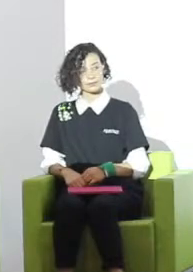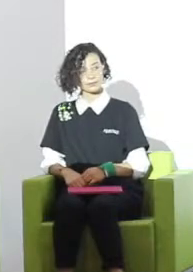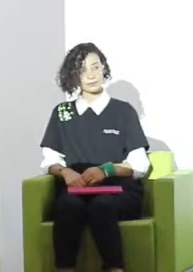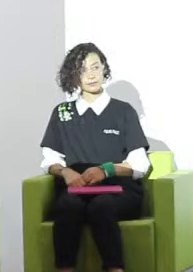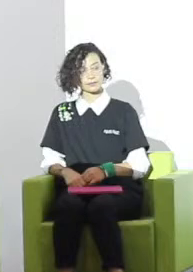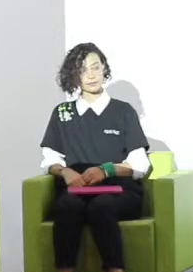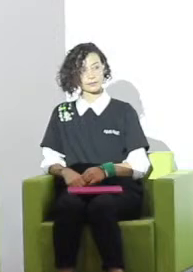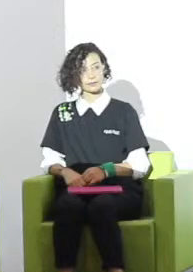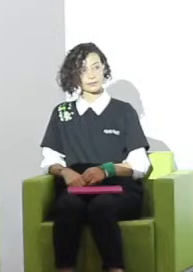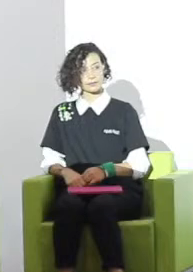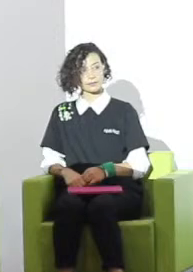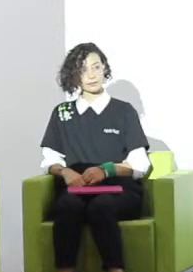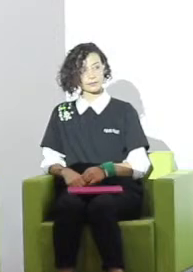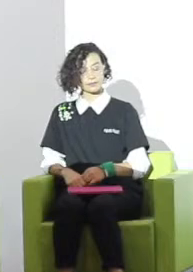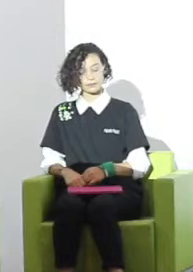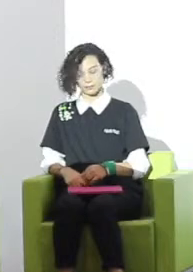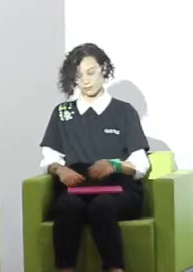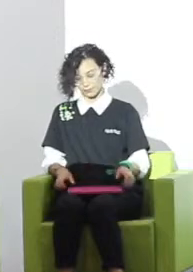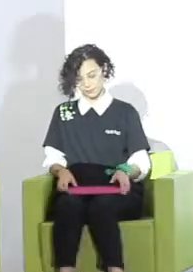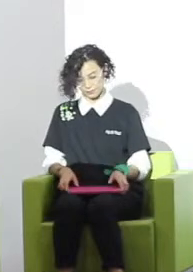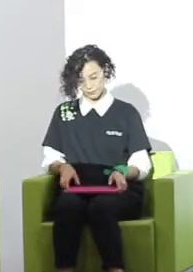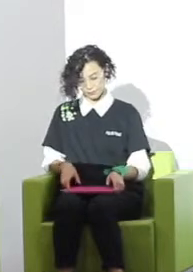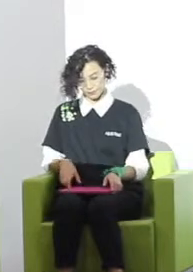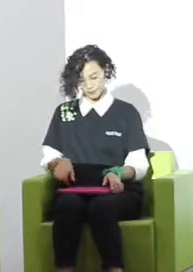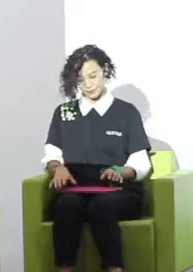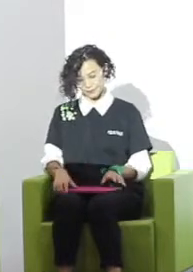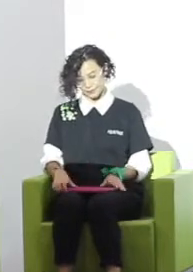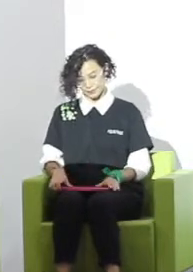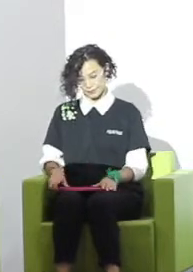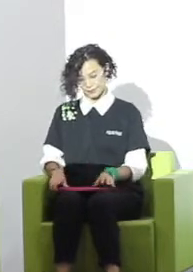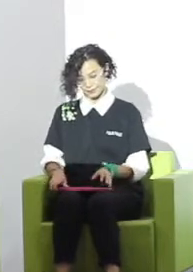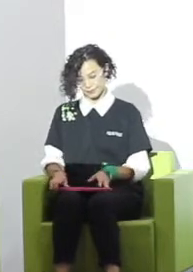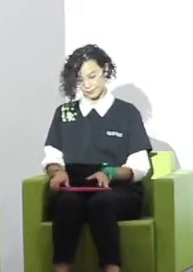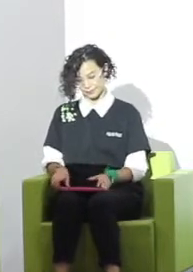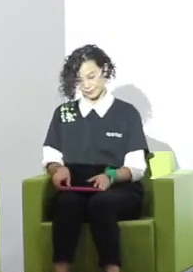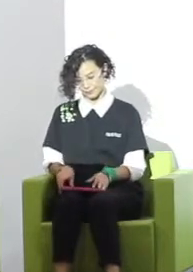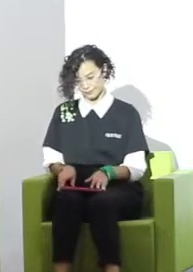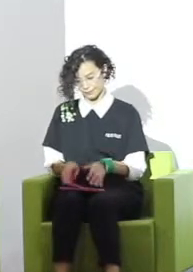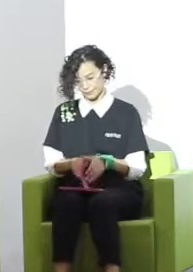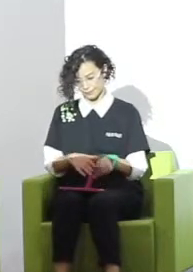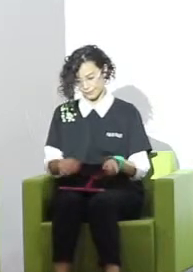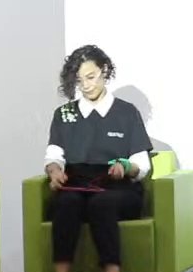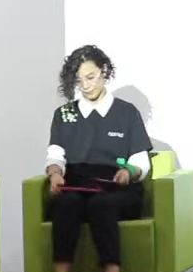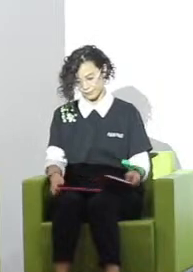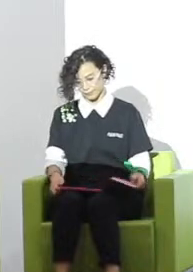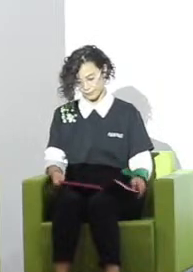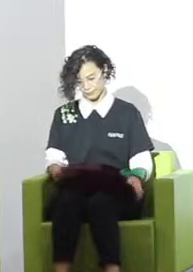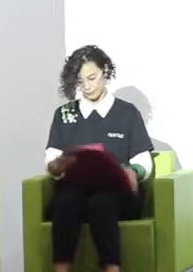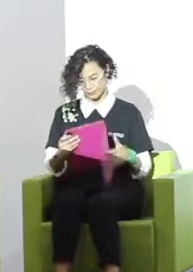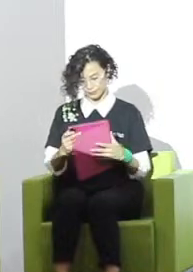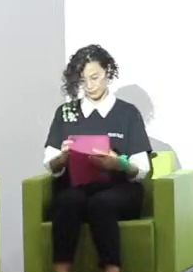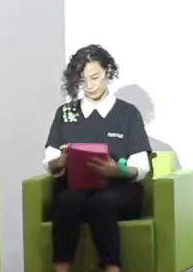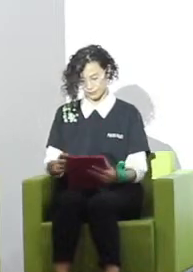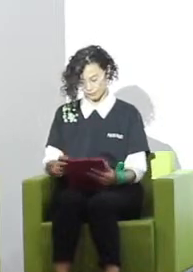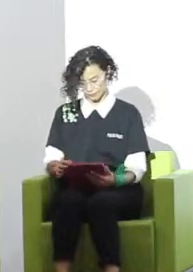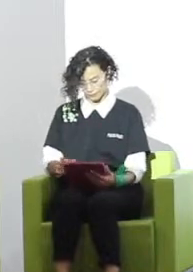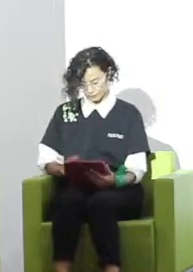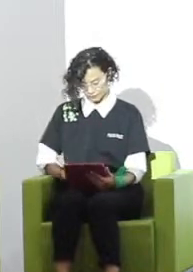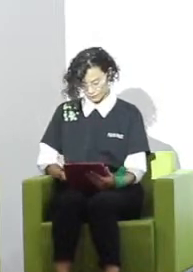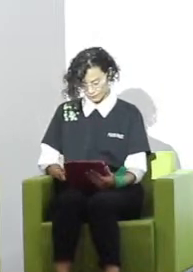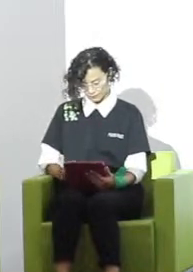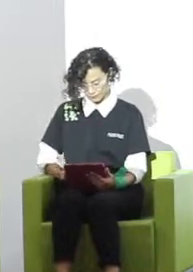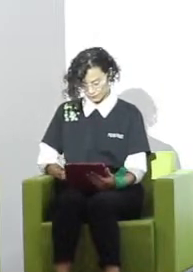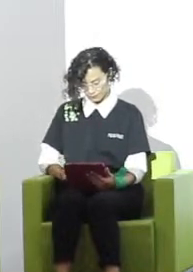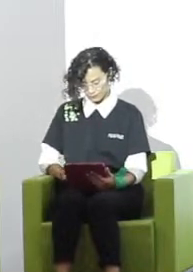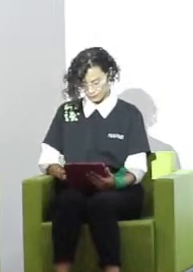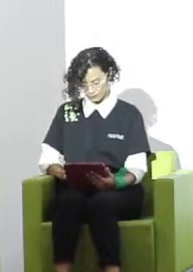escuela de gobierno y equidad de género y en los estudios diagnósticos para la construcción del sistema de cuidados en el nivel